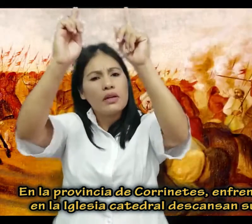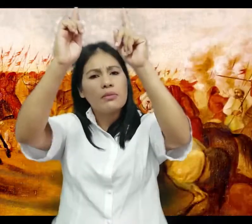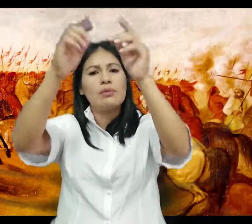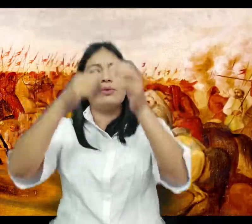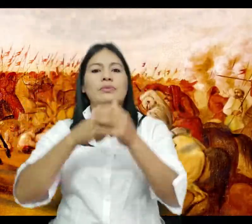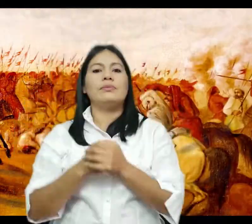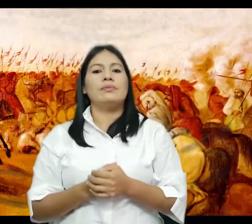Gracias por ver el video.